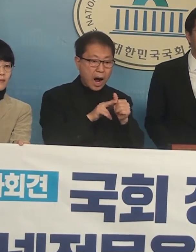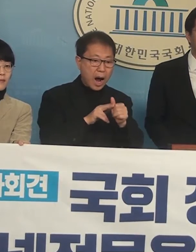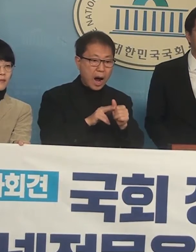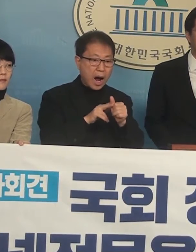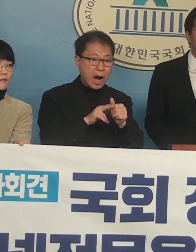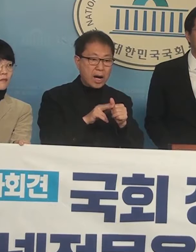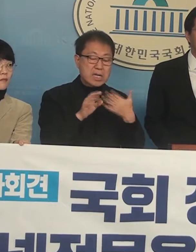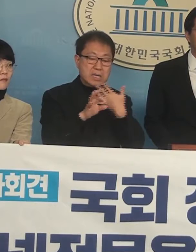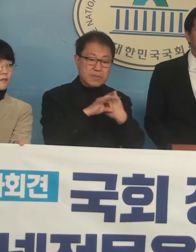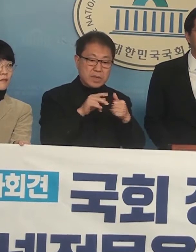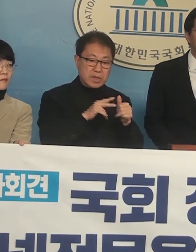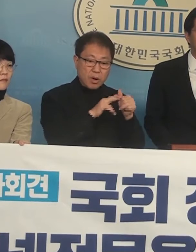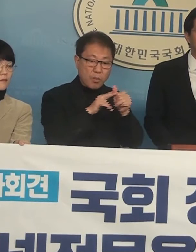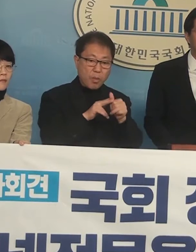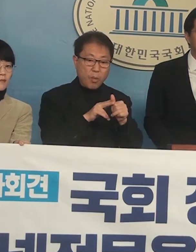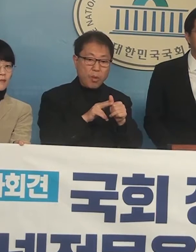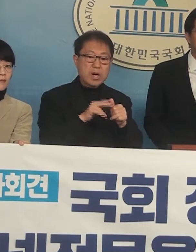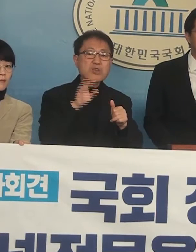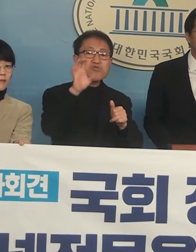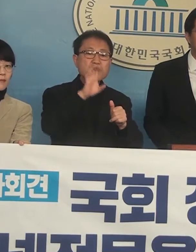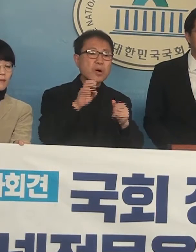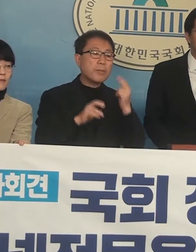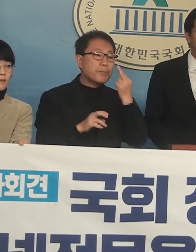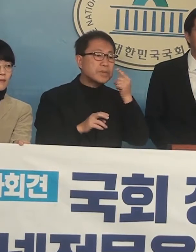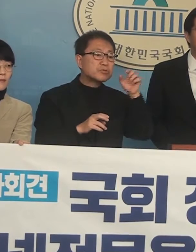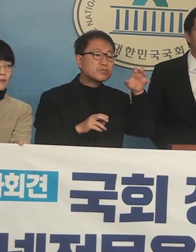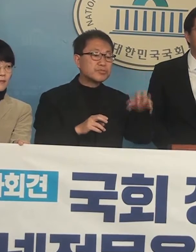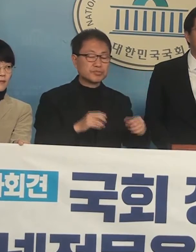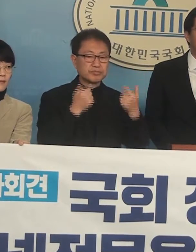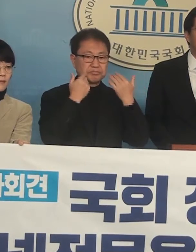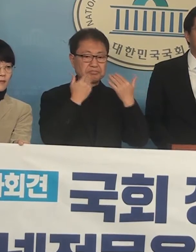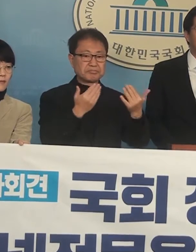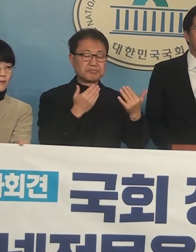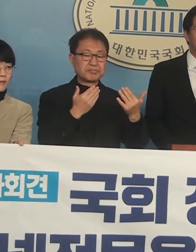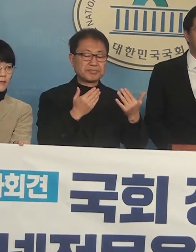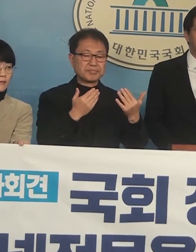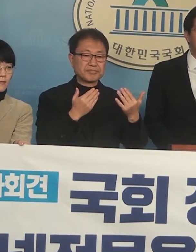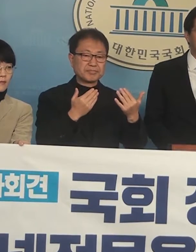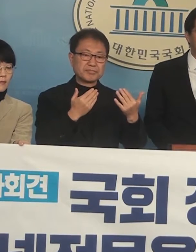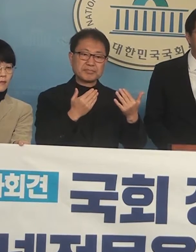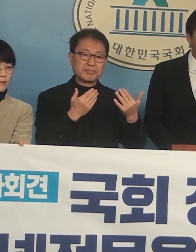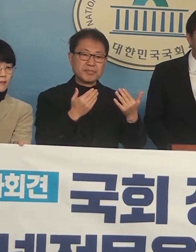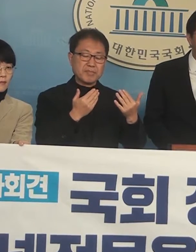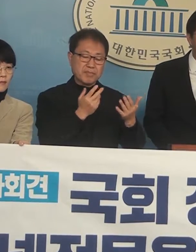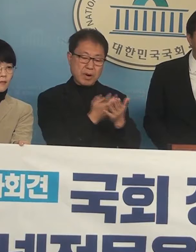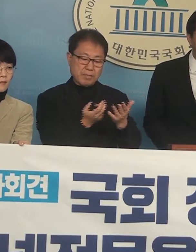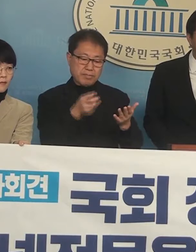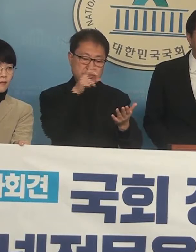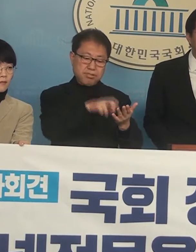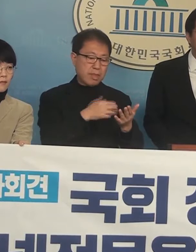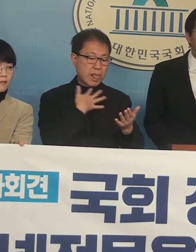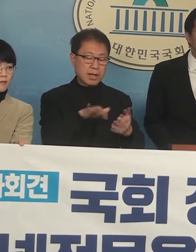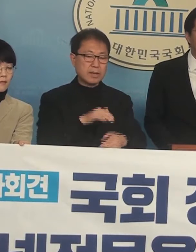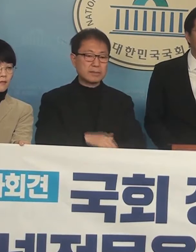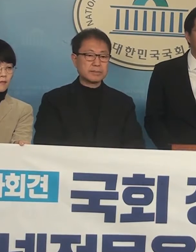산업적으로 활용하는 것은 유럽 그리고 미국에서도 명확하게 입법된 내용이